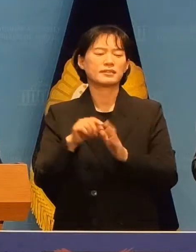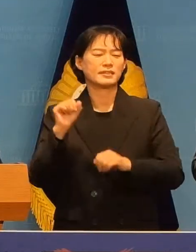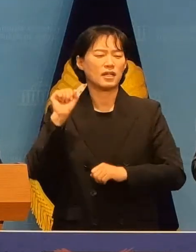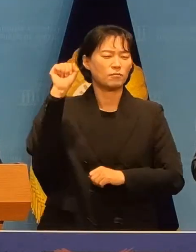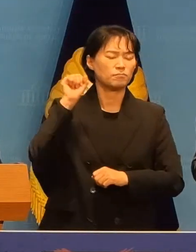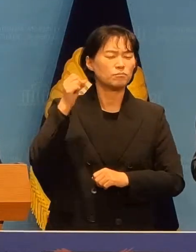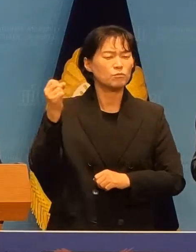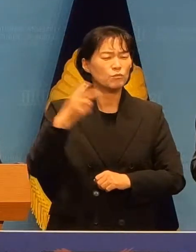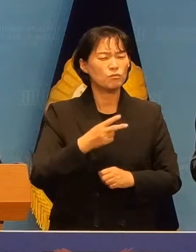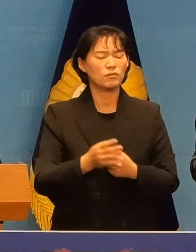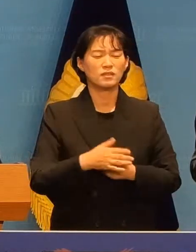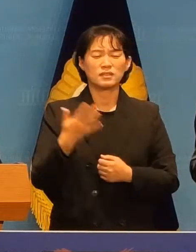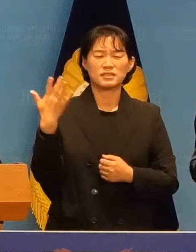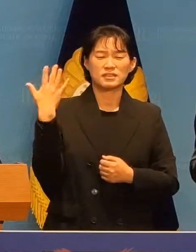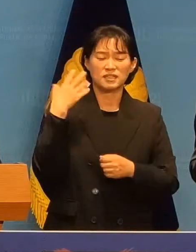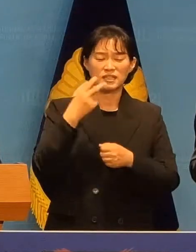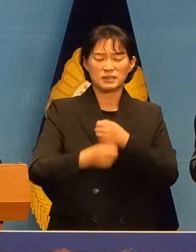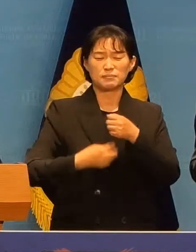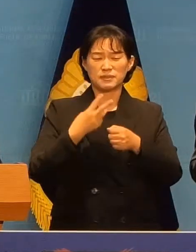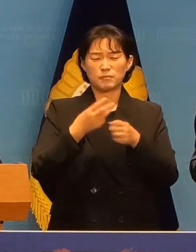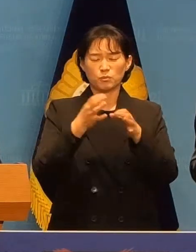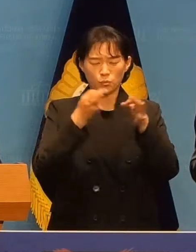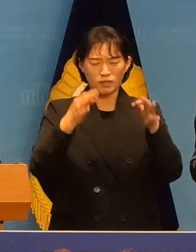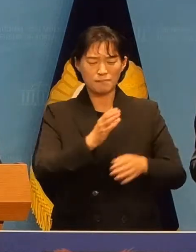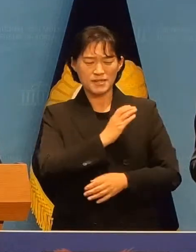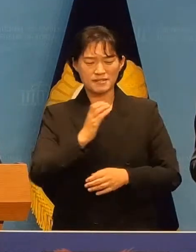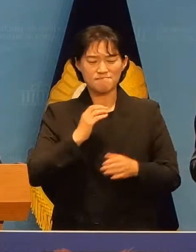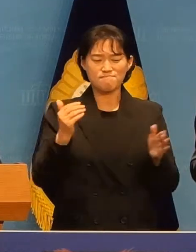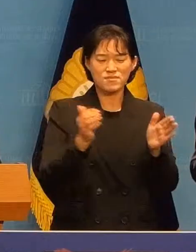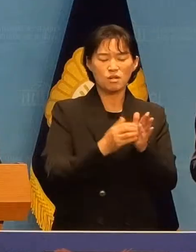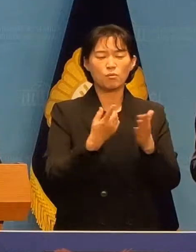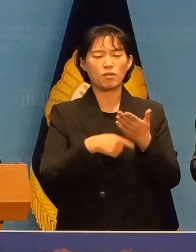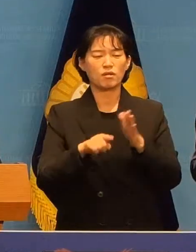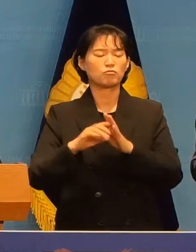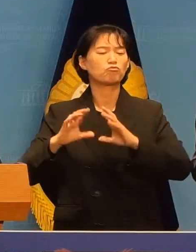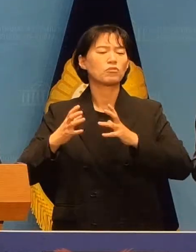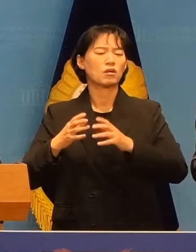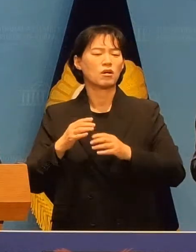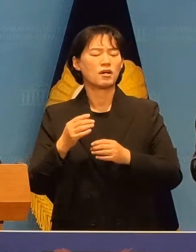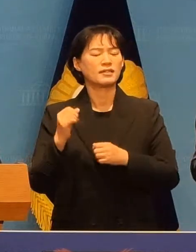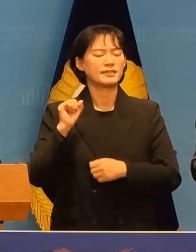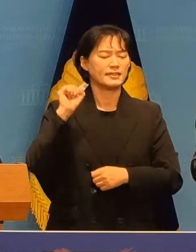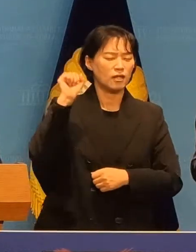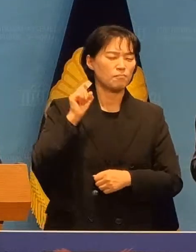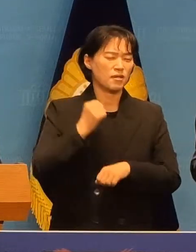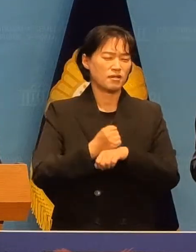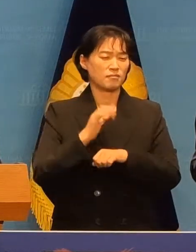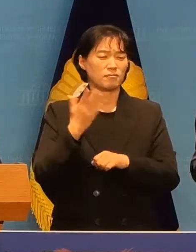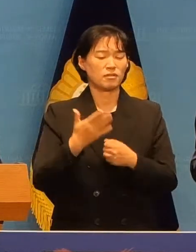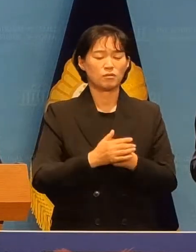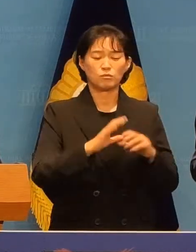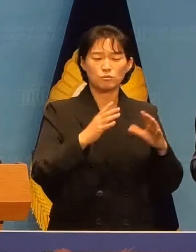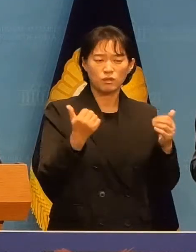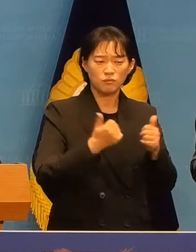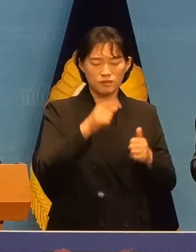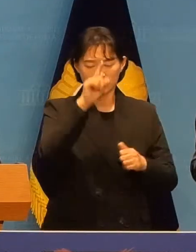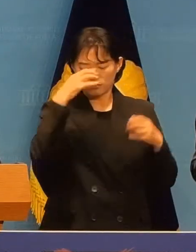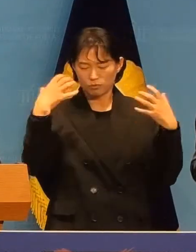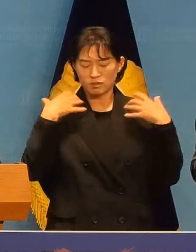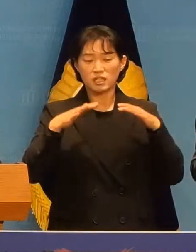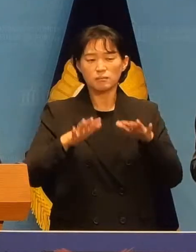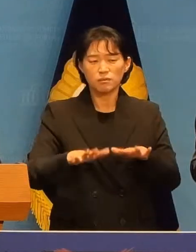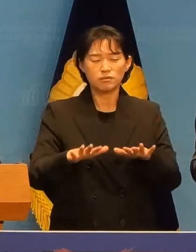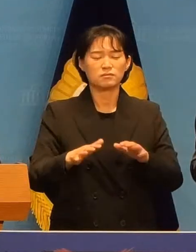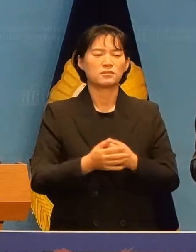지난 23년의 배신을 끝내기 위한 국가의 싸움이어야 합니다. 국회와 정부가